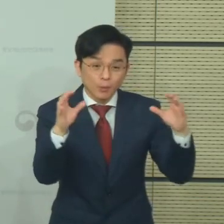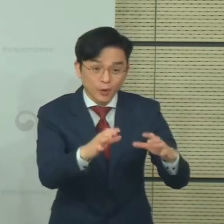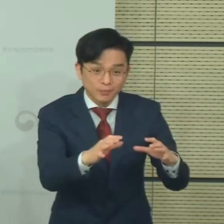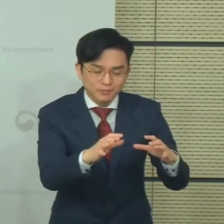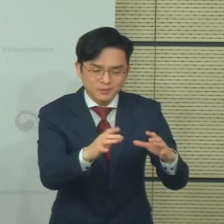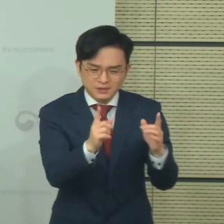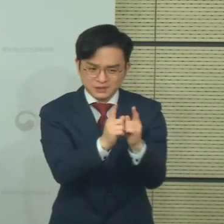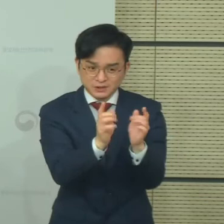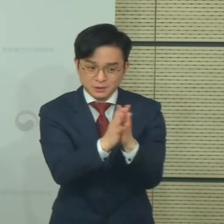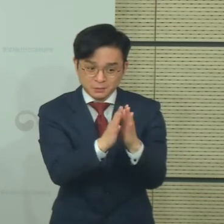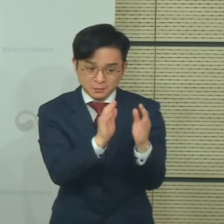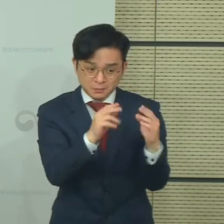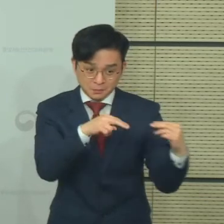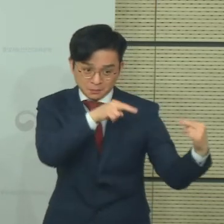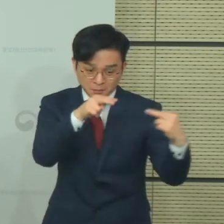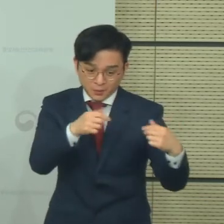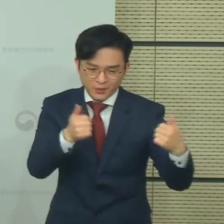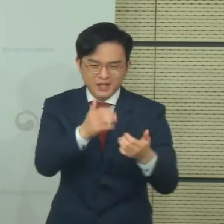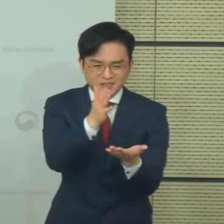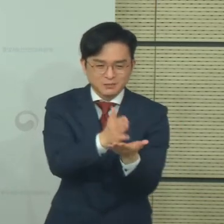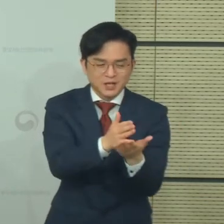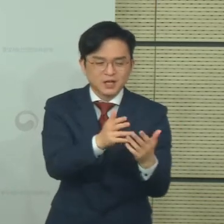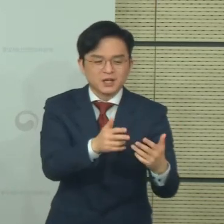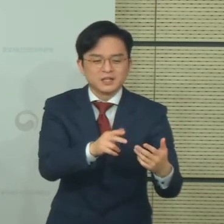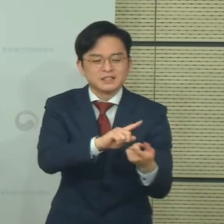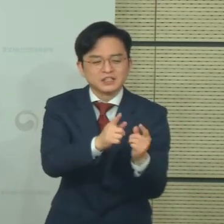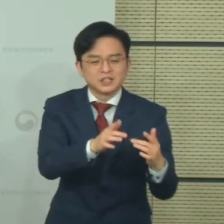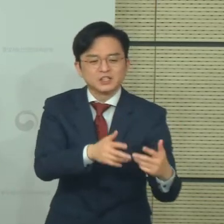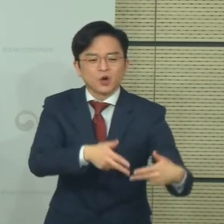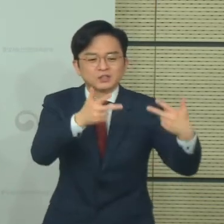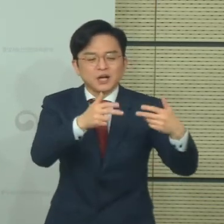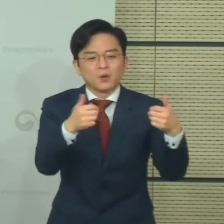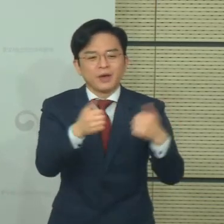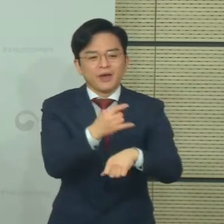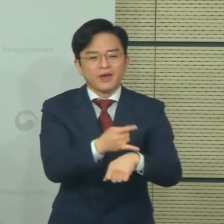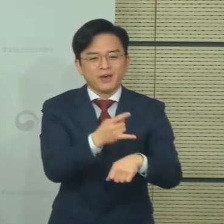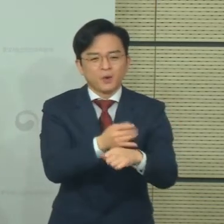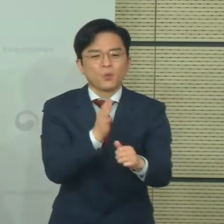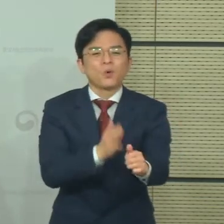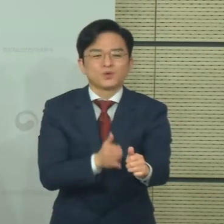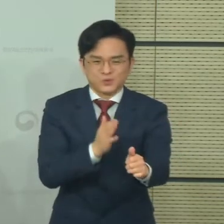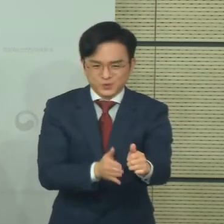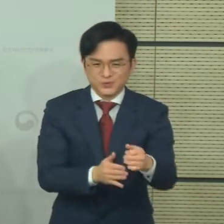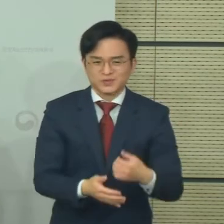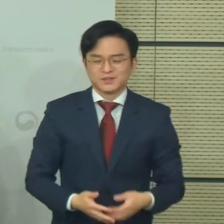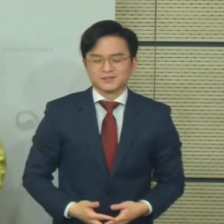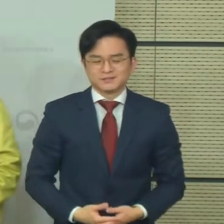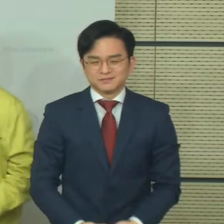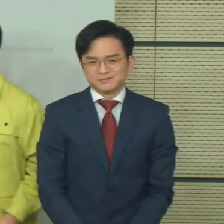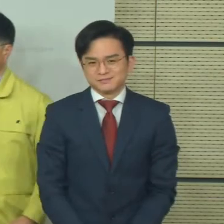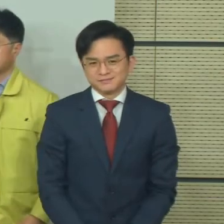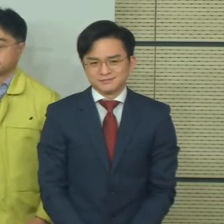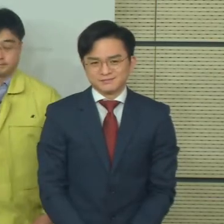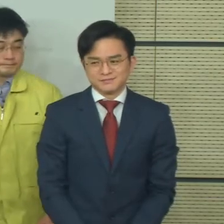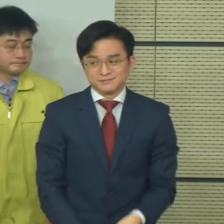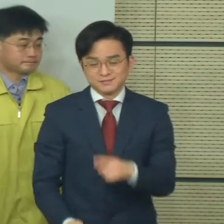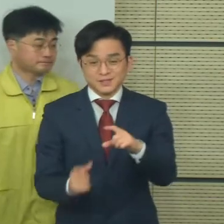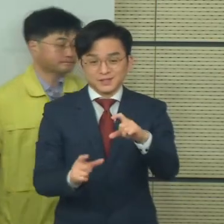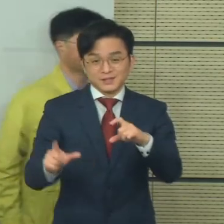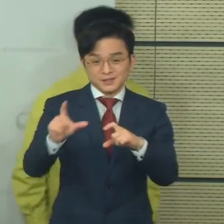준비를 하고 있습니다. 그것과 관련되어서는 조금 더 상세하게 보충 설명드리도록 하겠습니다.